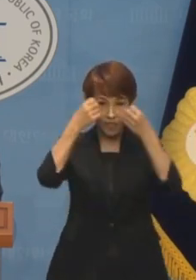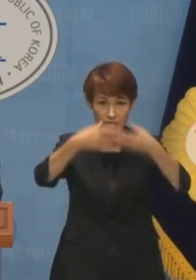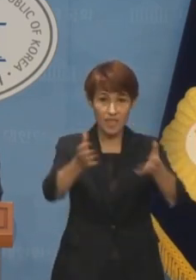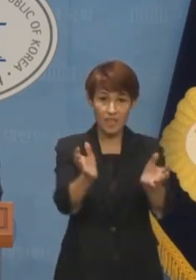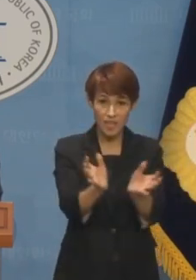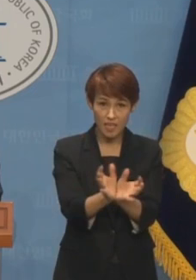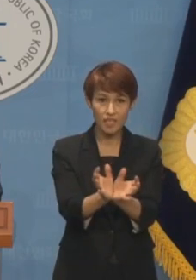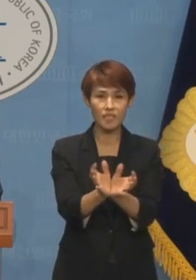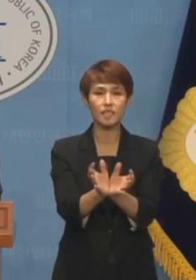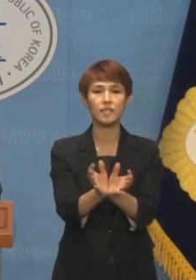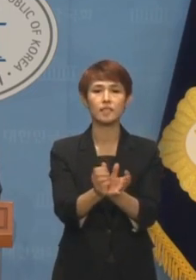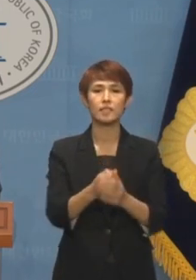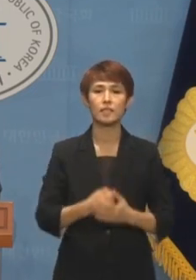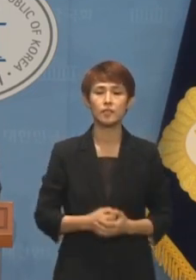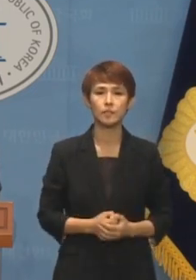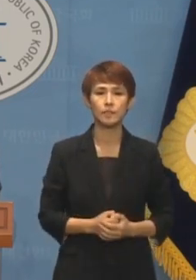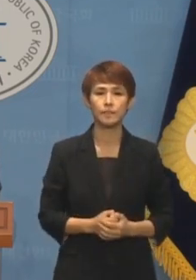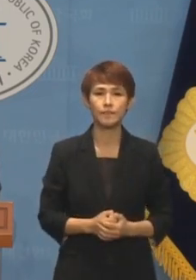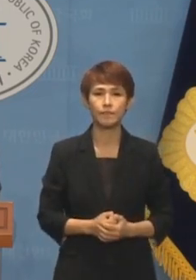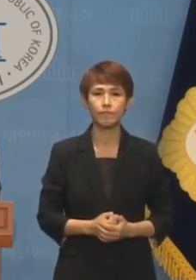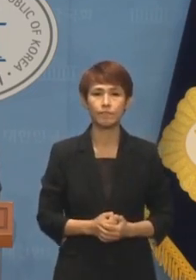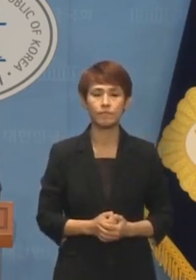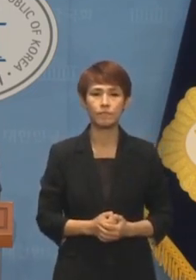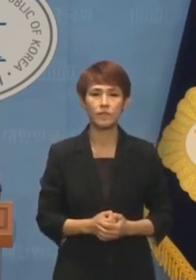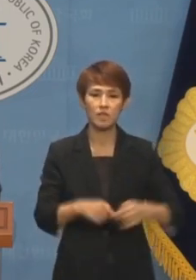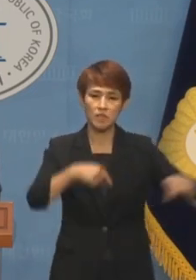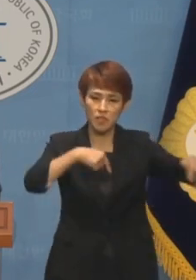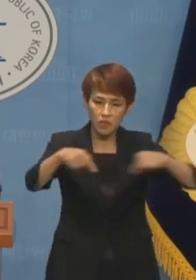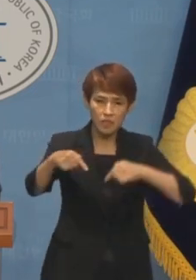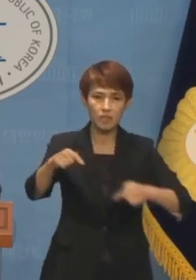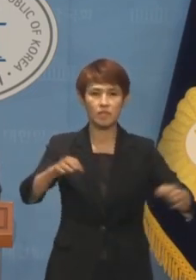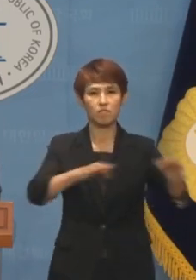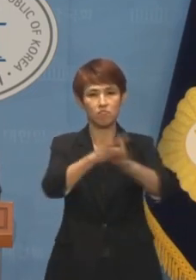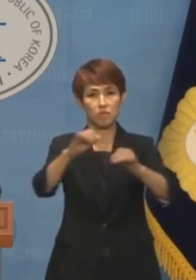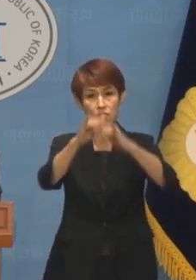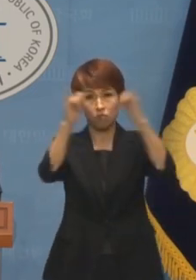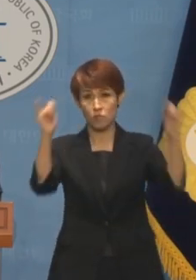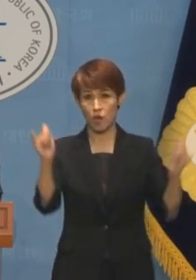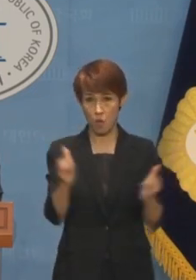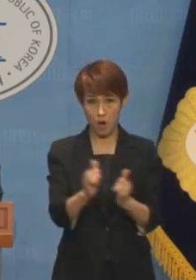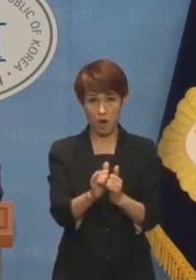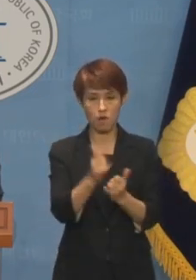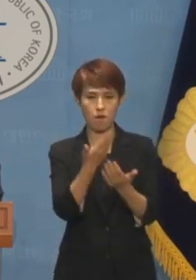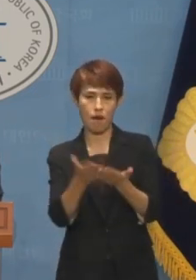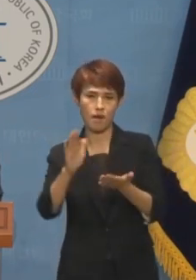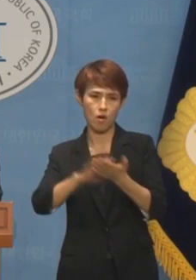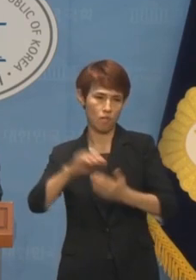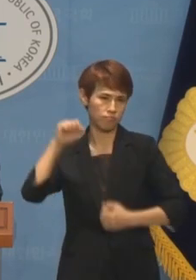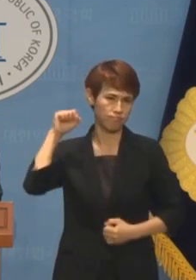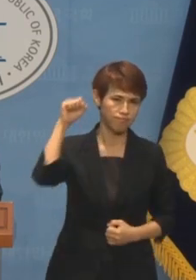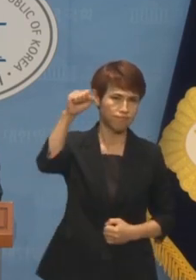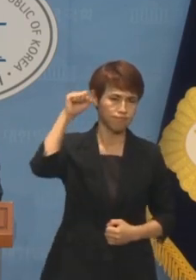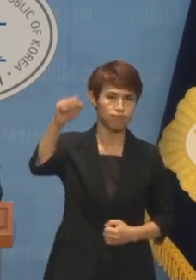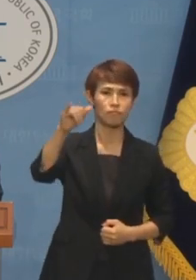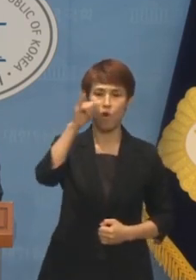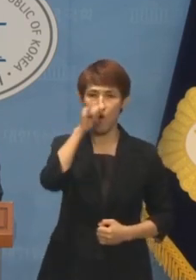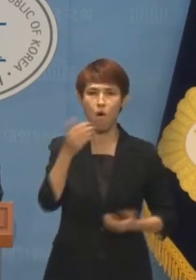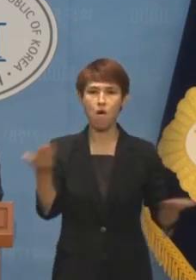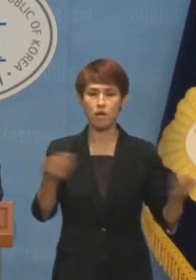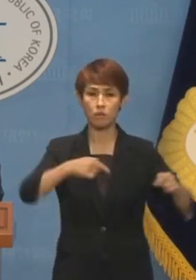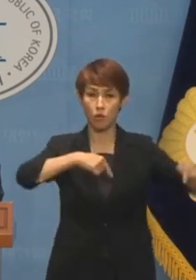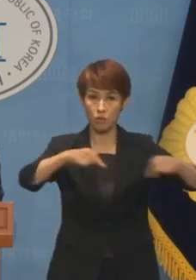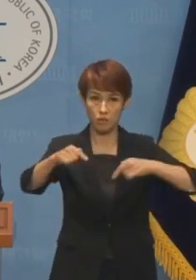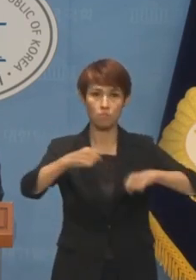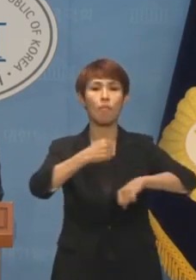비교섭단체 정당이나 정치와 경제, 사회 전반에 걸쳐 개혁적인 목소리를 내며 일하는 정치를